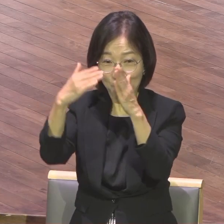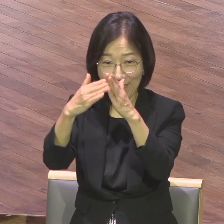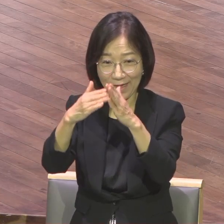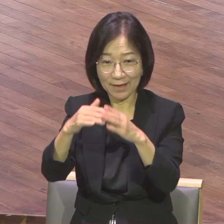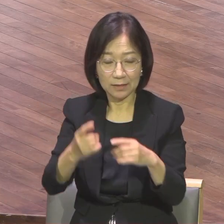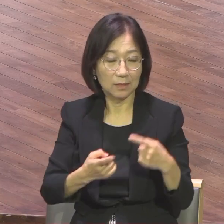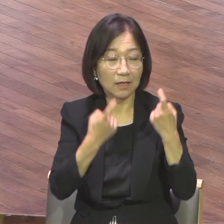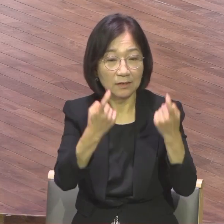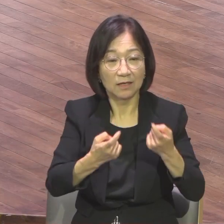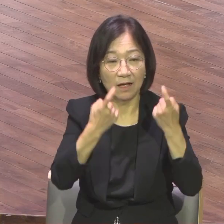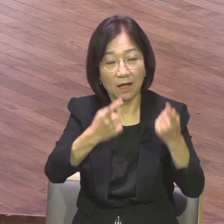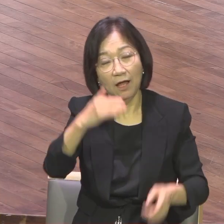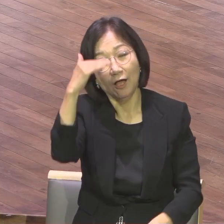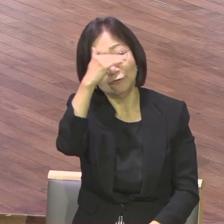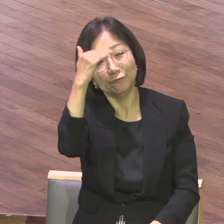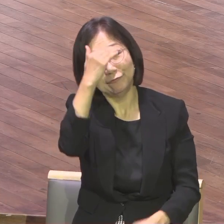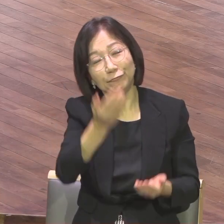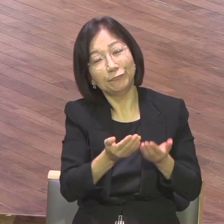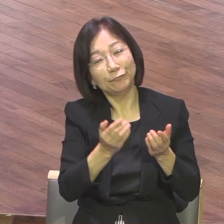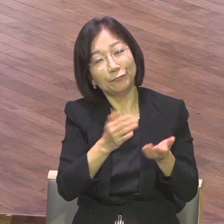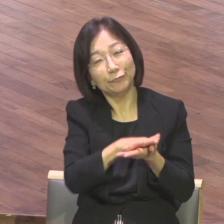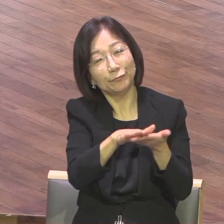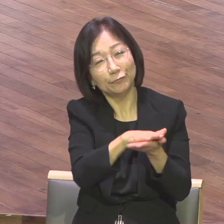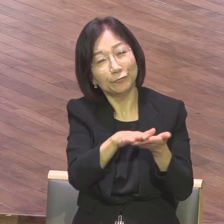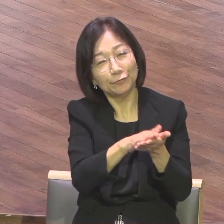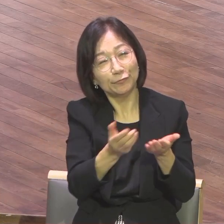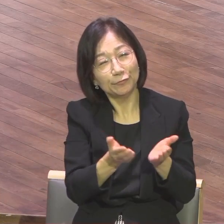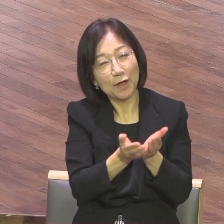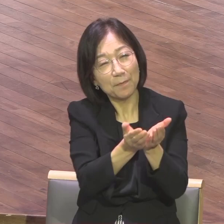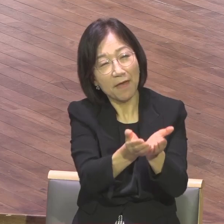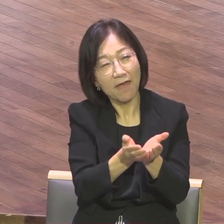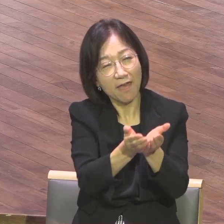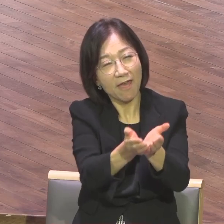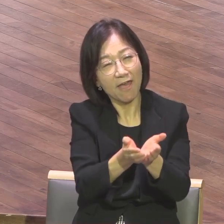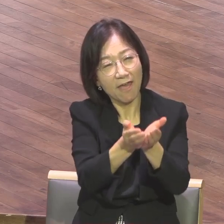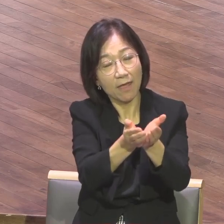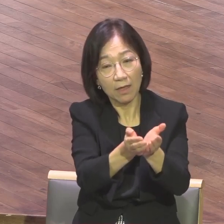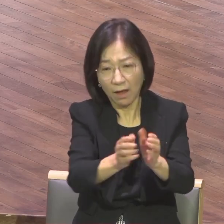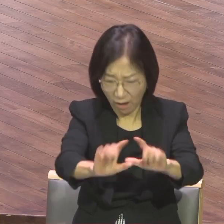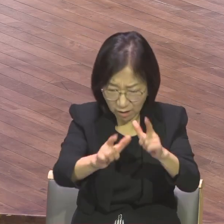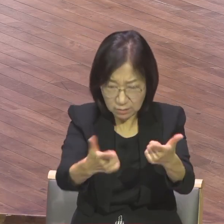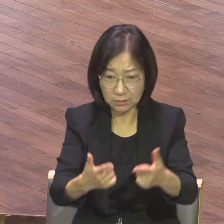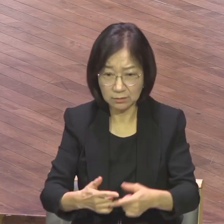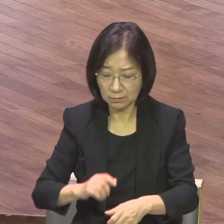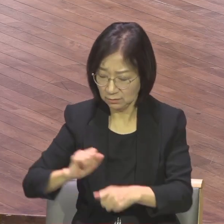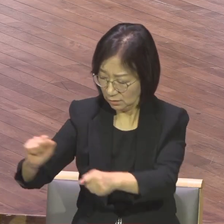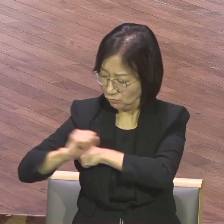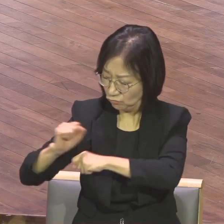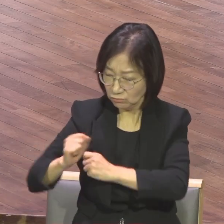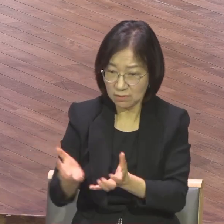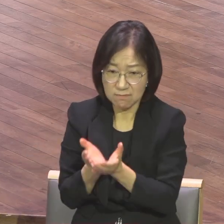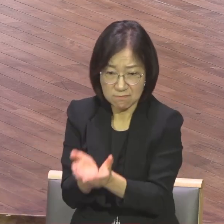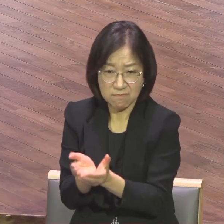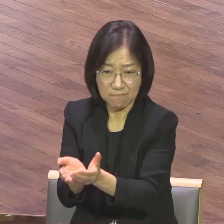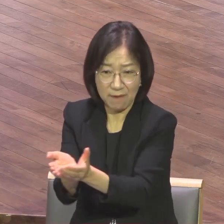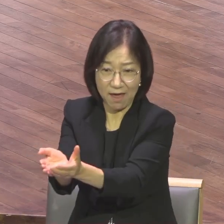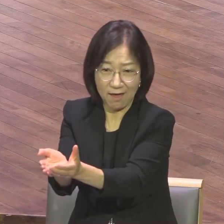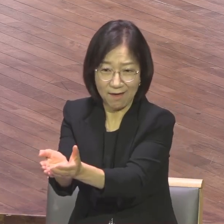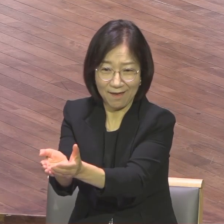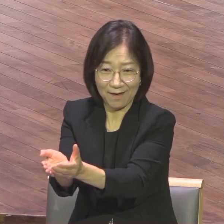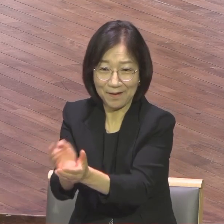유람선이 아니라 군함이다 그랬어요. 아시겠어요? 유람선 아니에요. 엿먹고 놀고